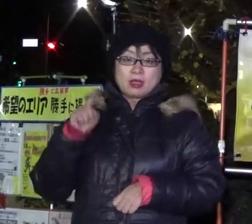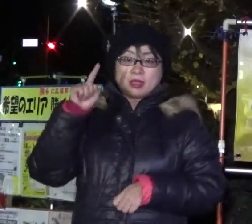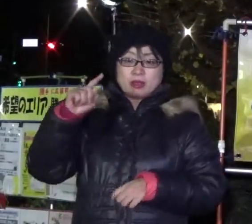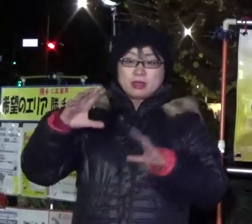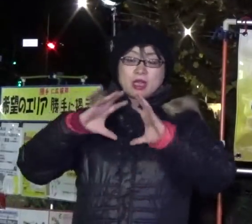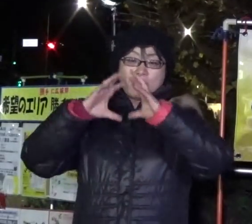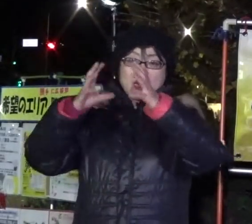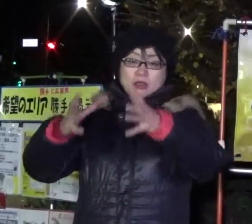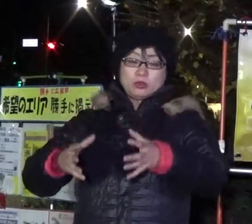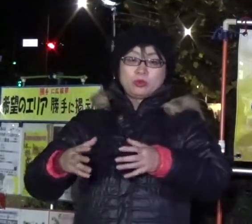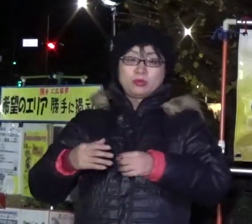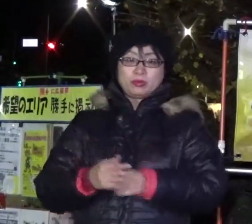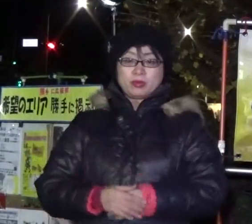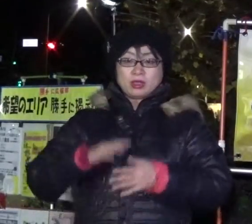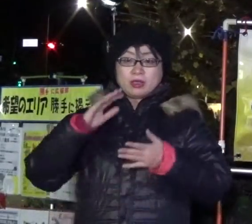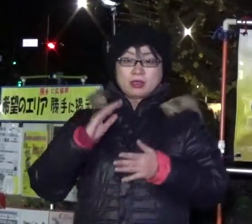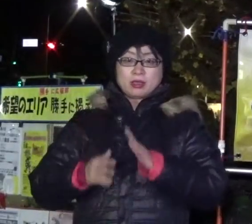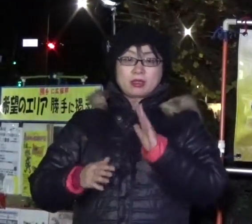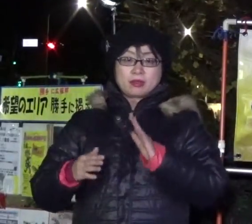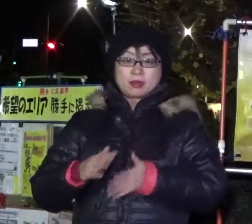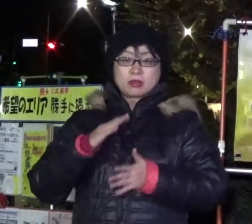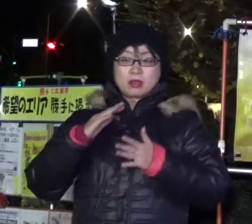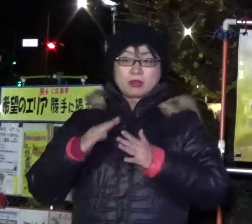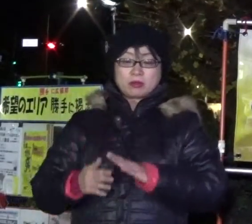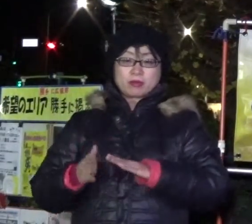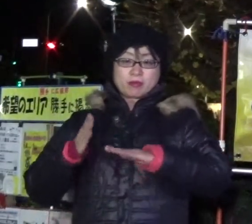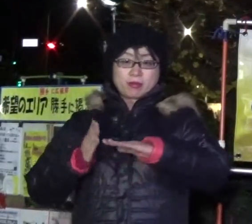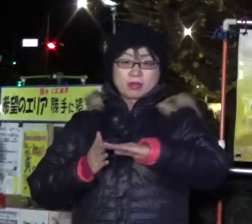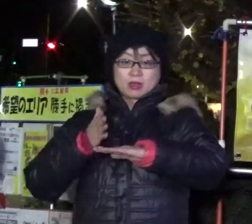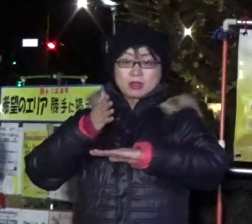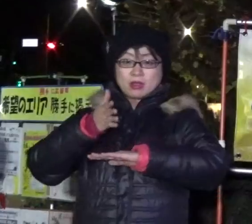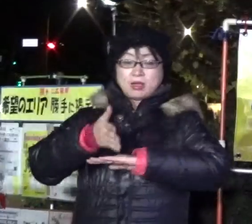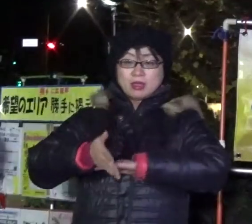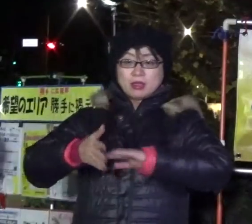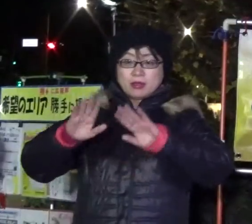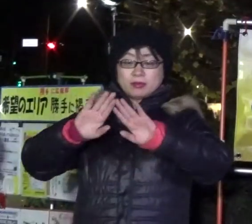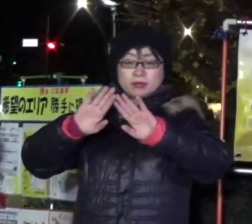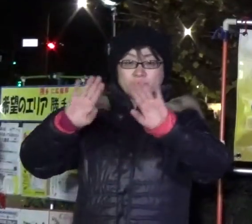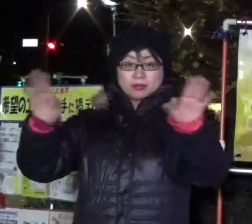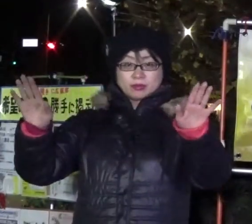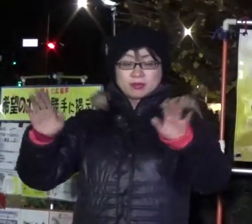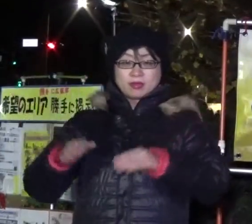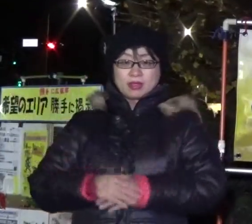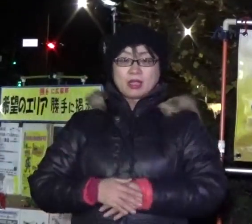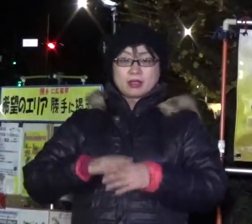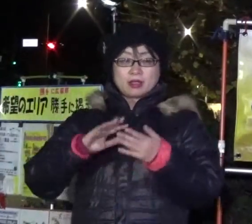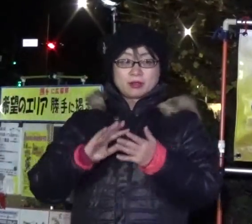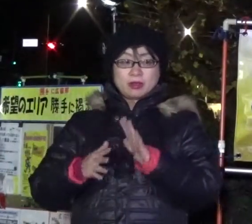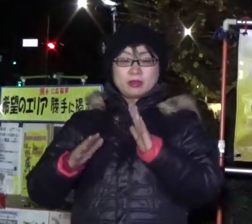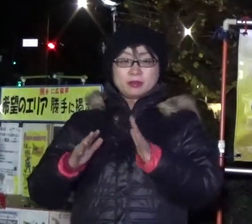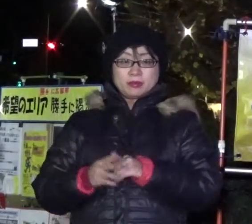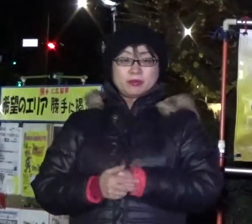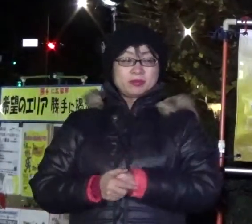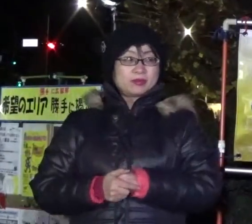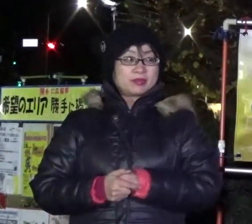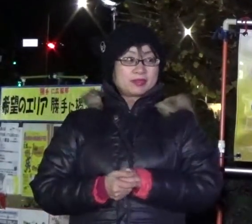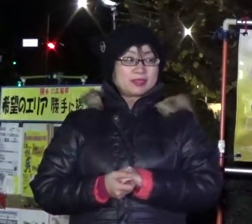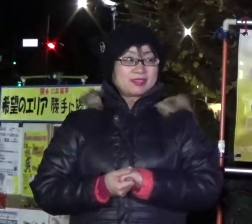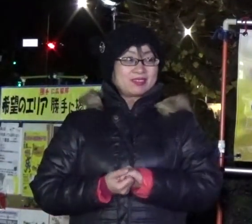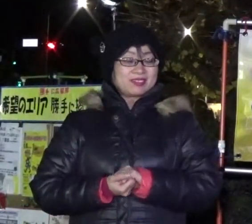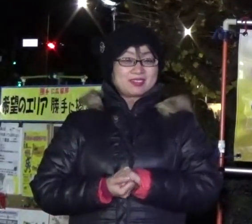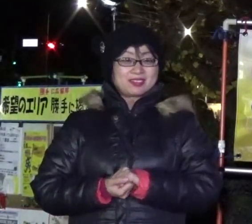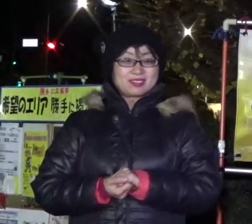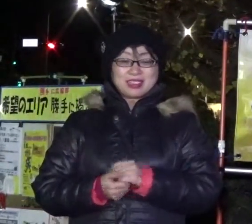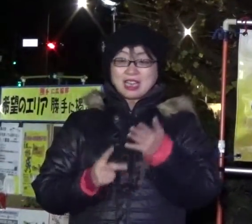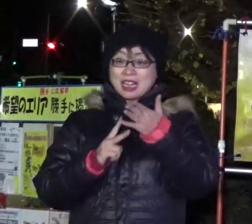世界がある。屍越えて開け明日のフラン。ここは好きなんですけど、